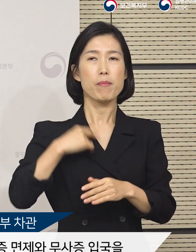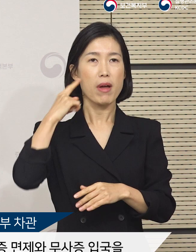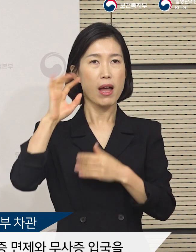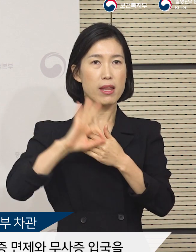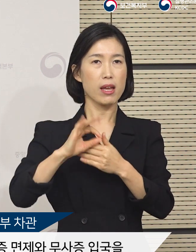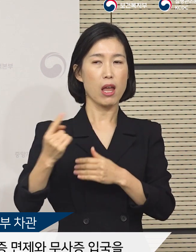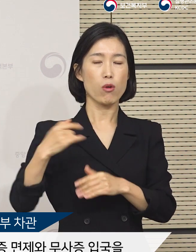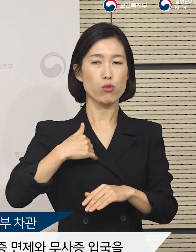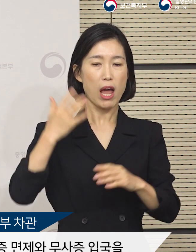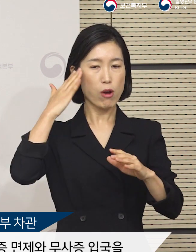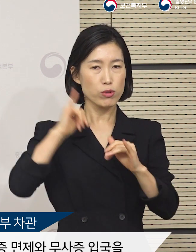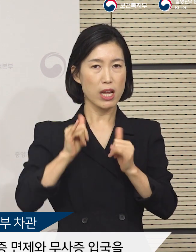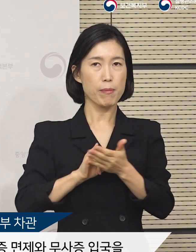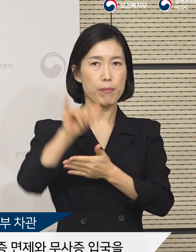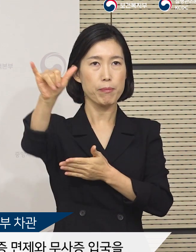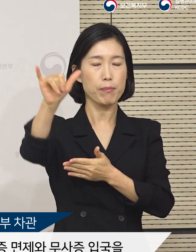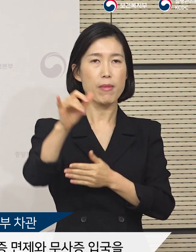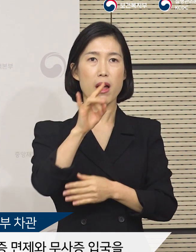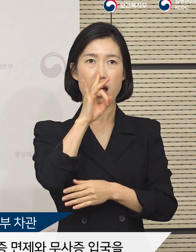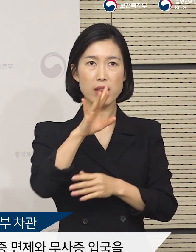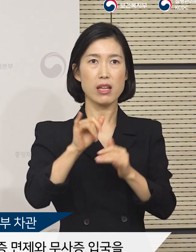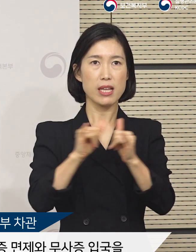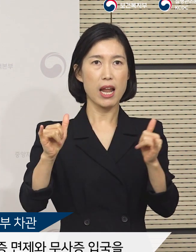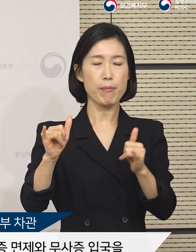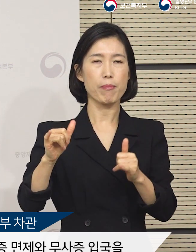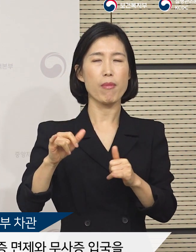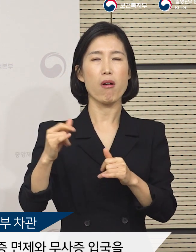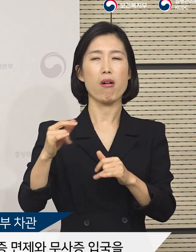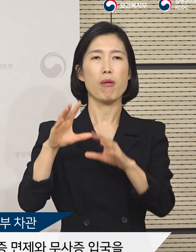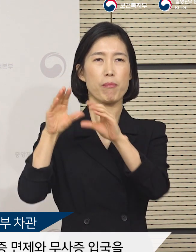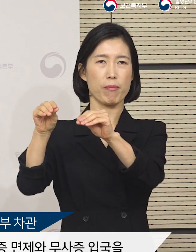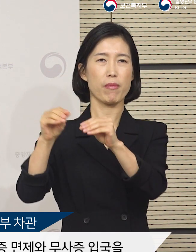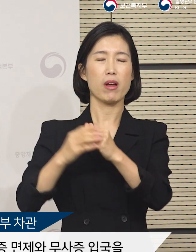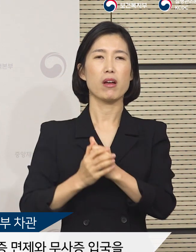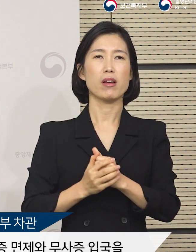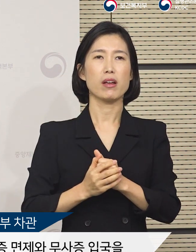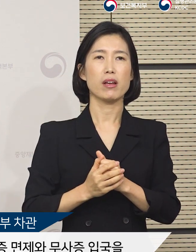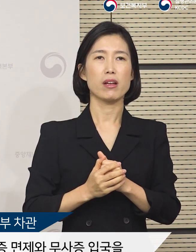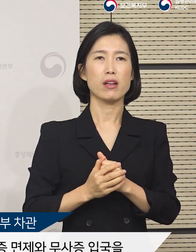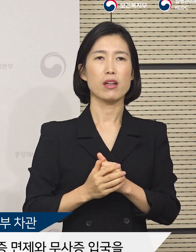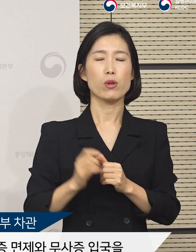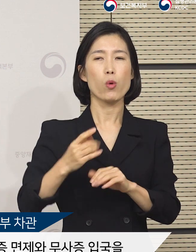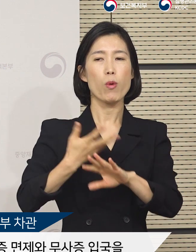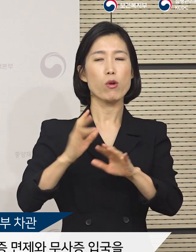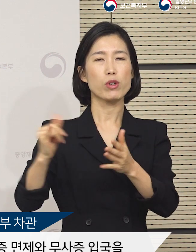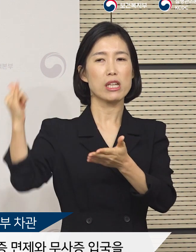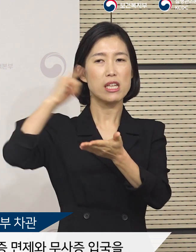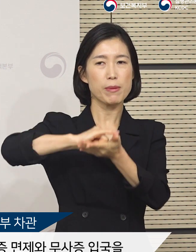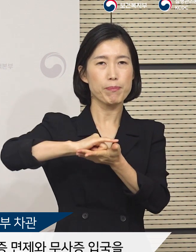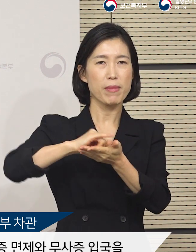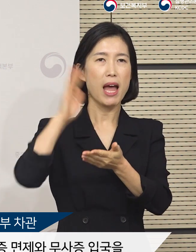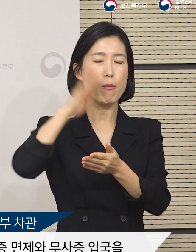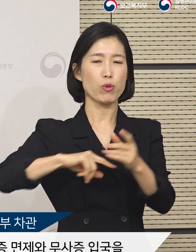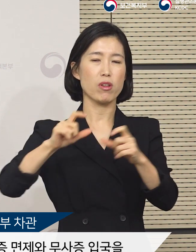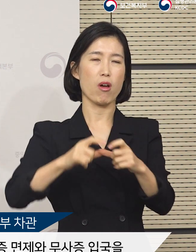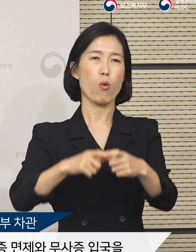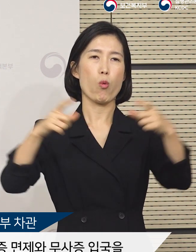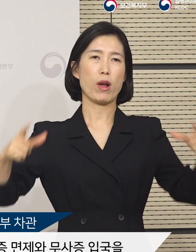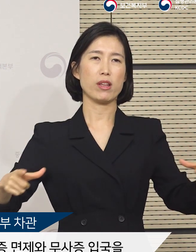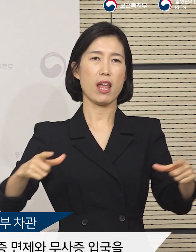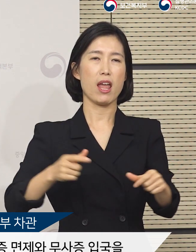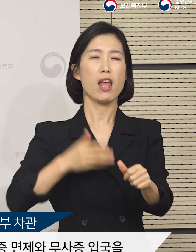사증 면제와 무사증 입국을 잠정 정지하고 외국인 입국 제한을 확대할 것과